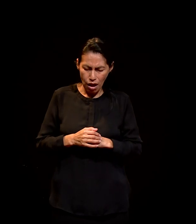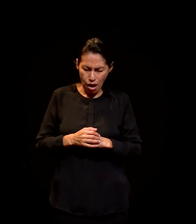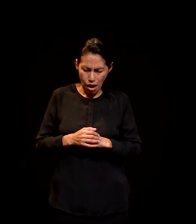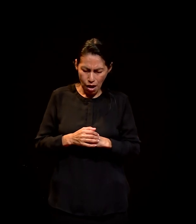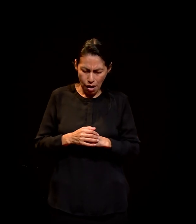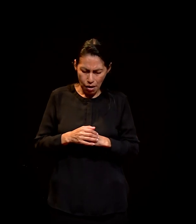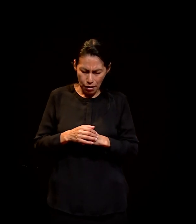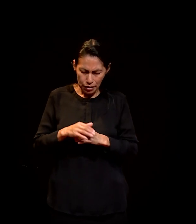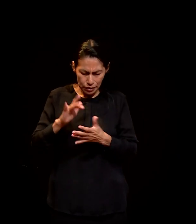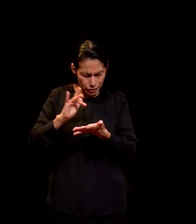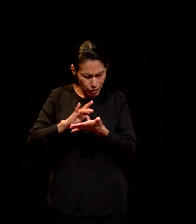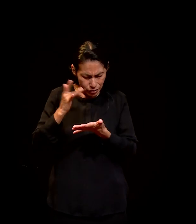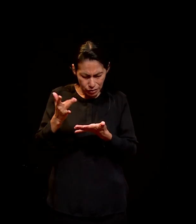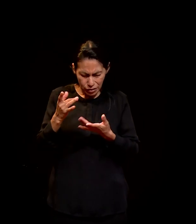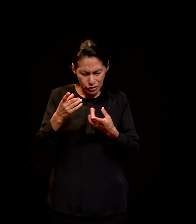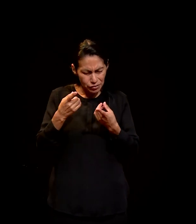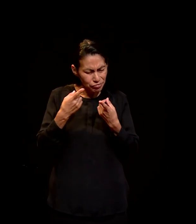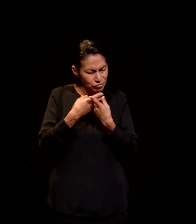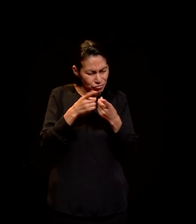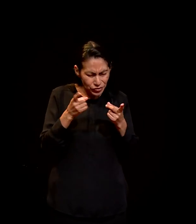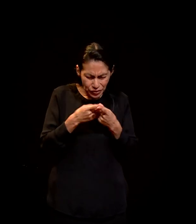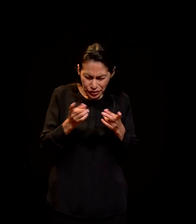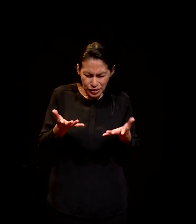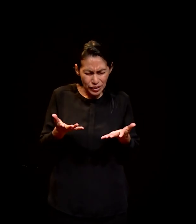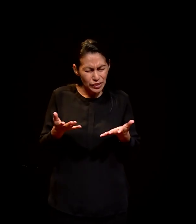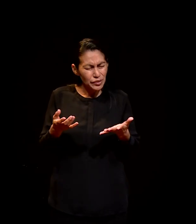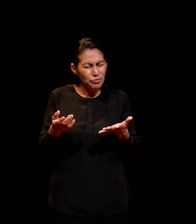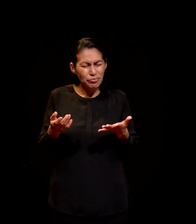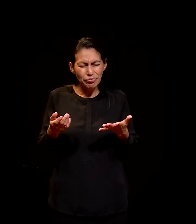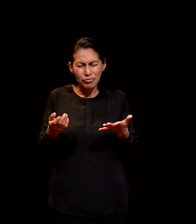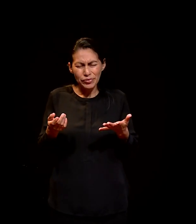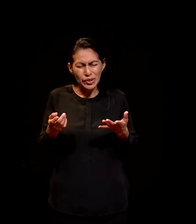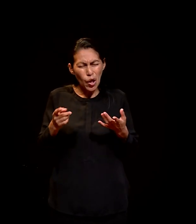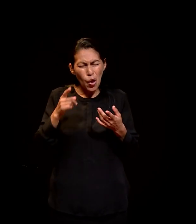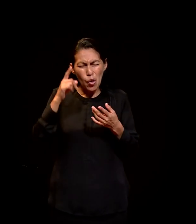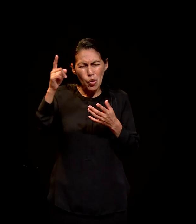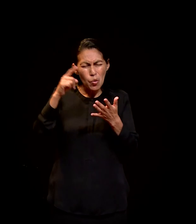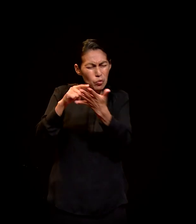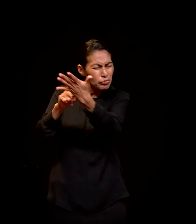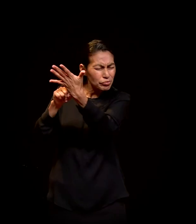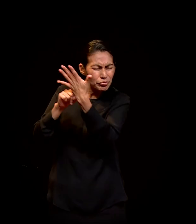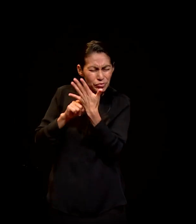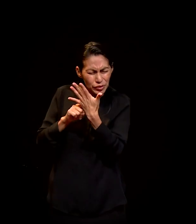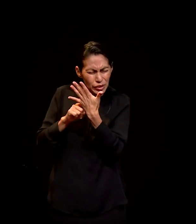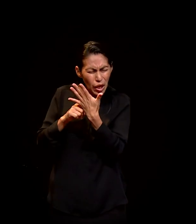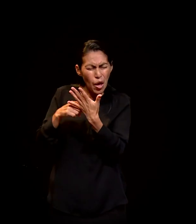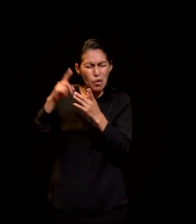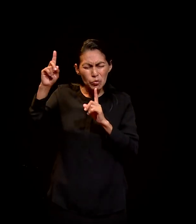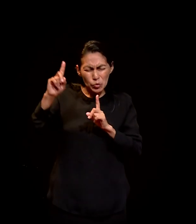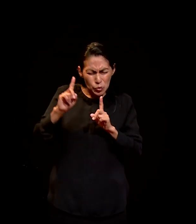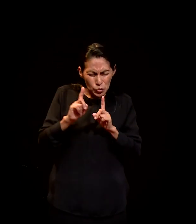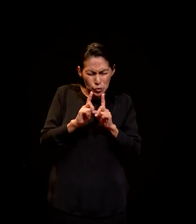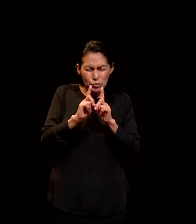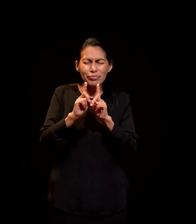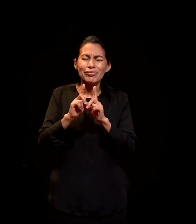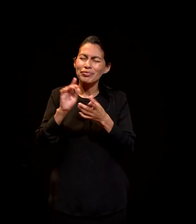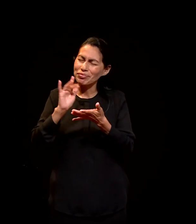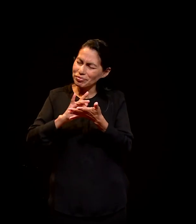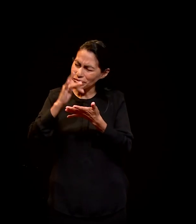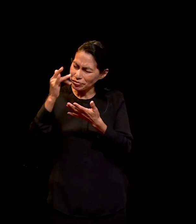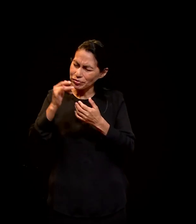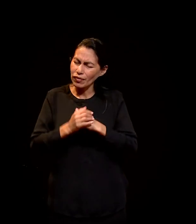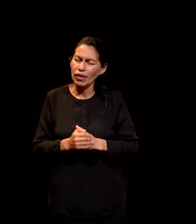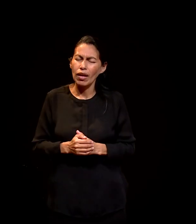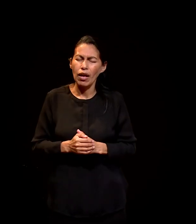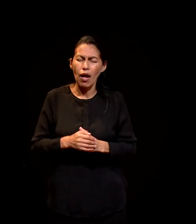mediante formas que nosotros no nos imaginamos tú estás presente en esta hora